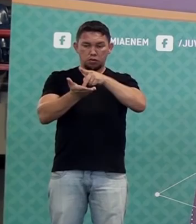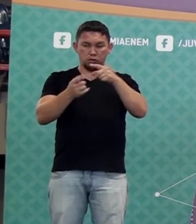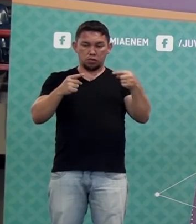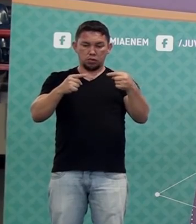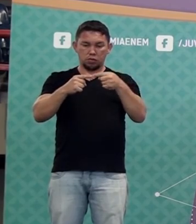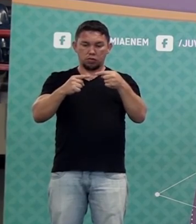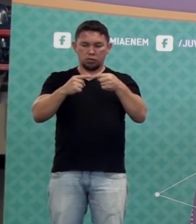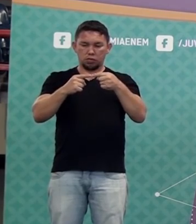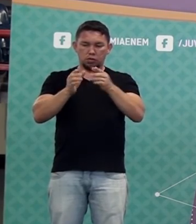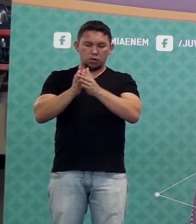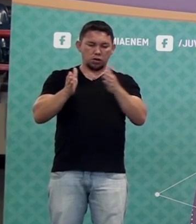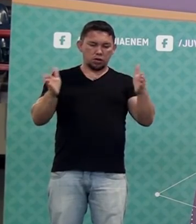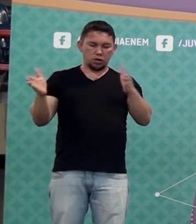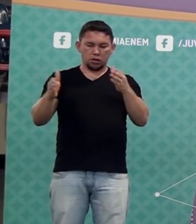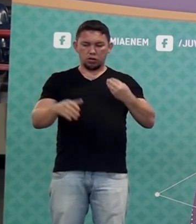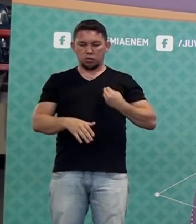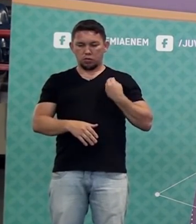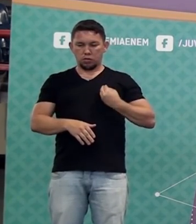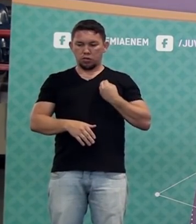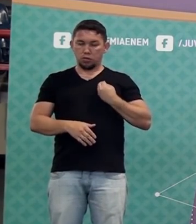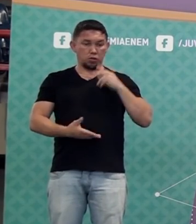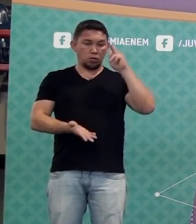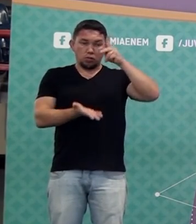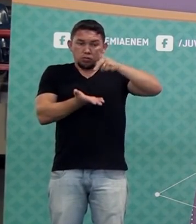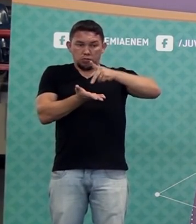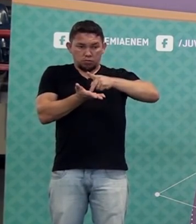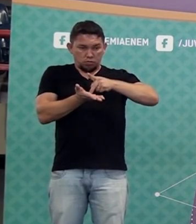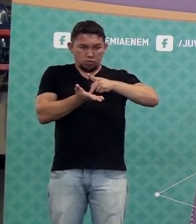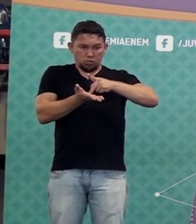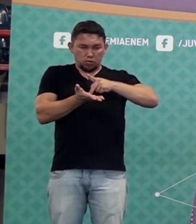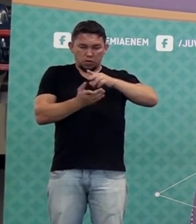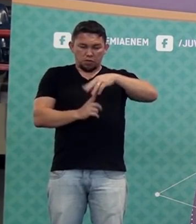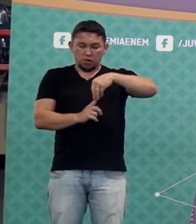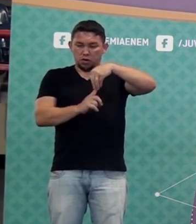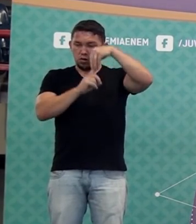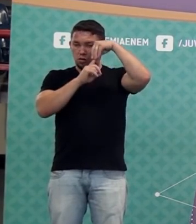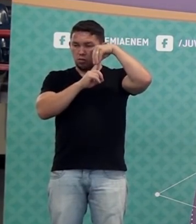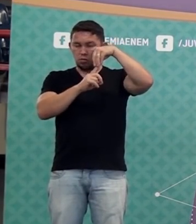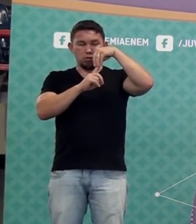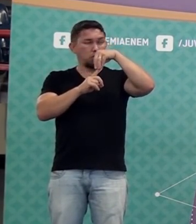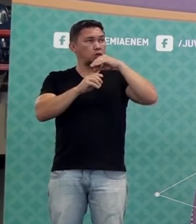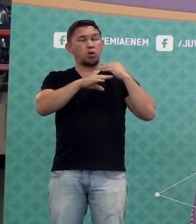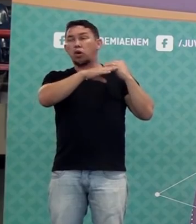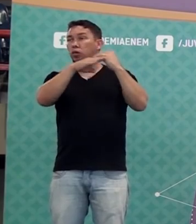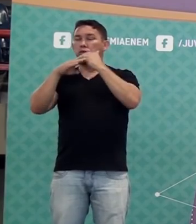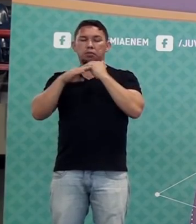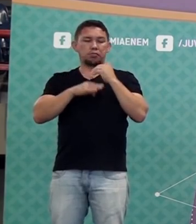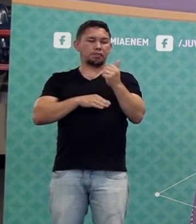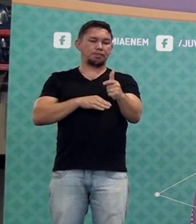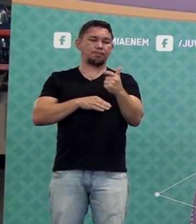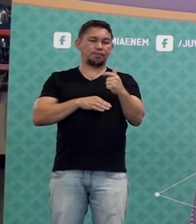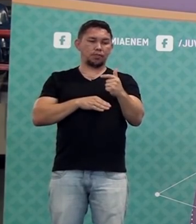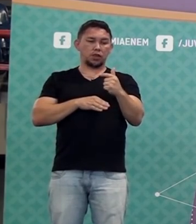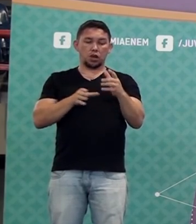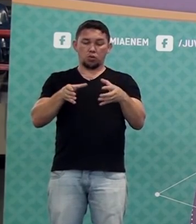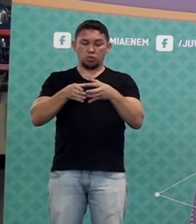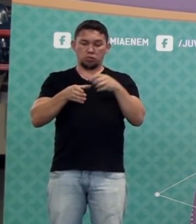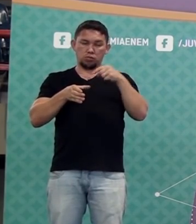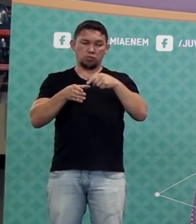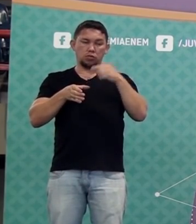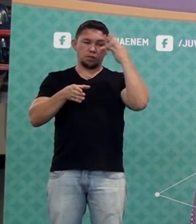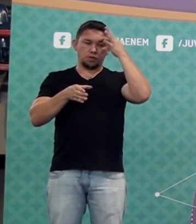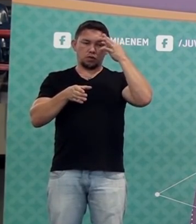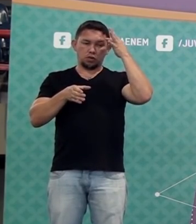filha do seu tempo, que não existe uma verdade absoluta, comum a todos os homens e a todos os tempos. Os sofistas